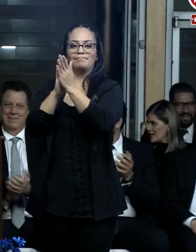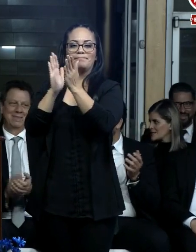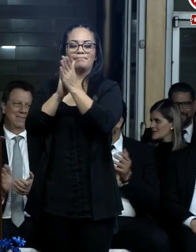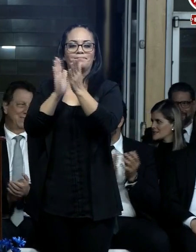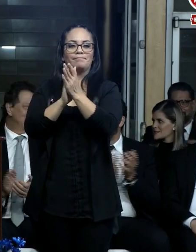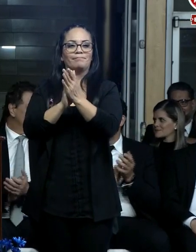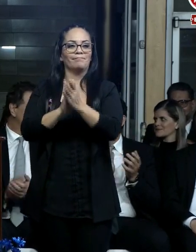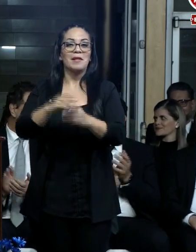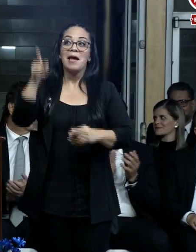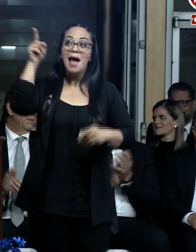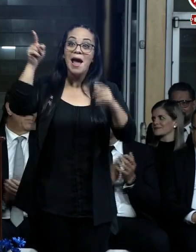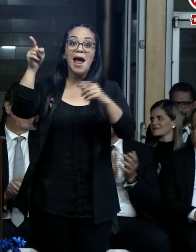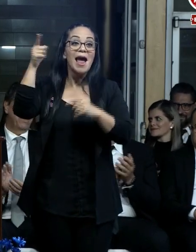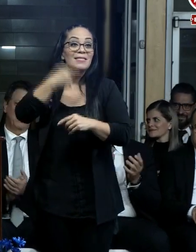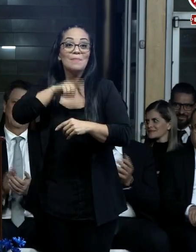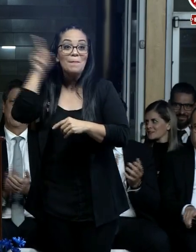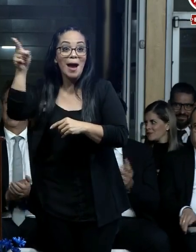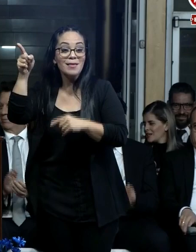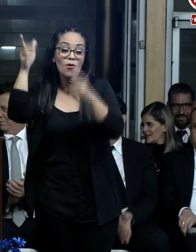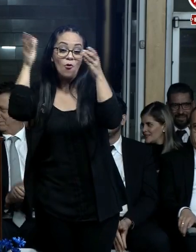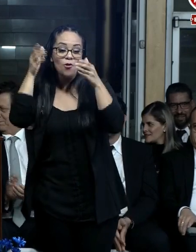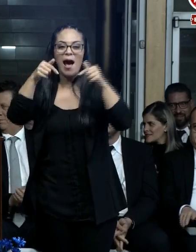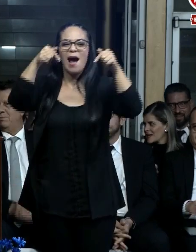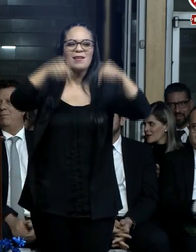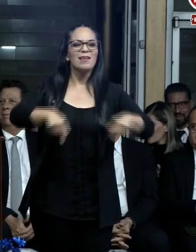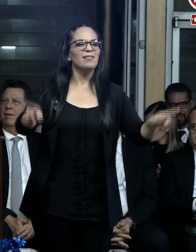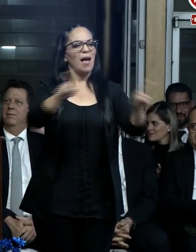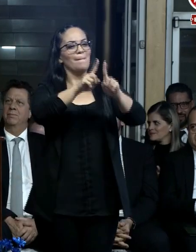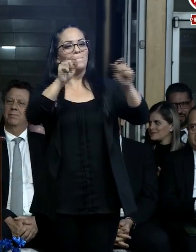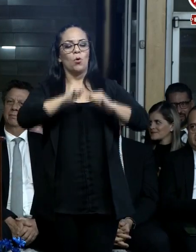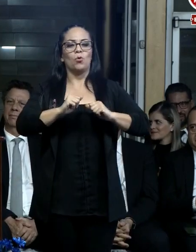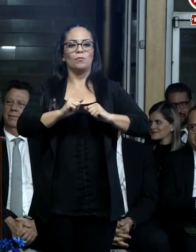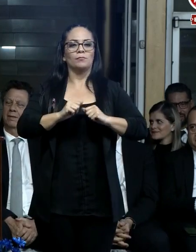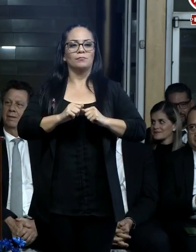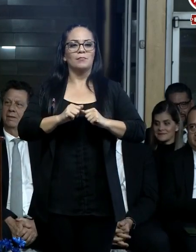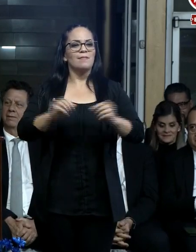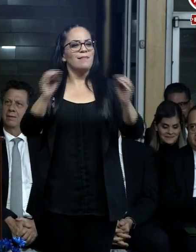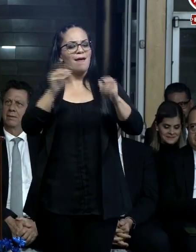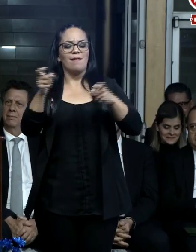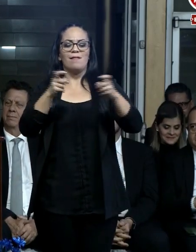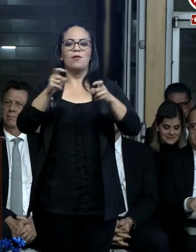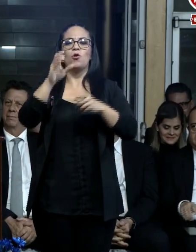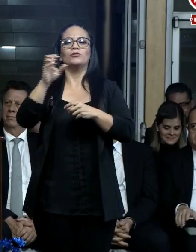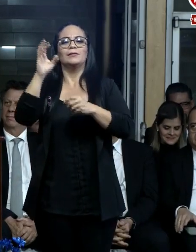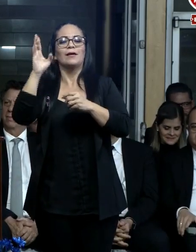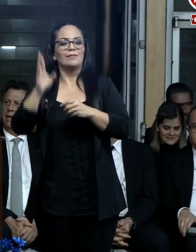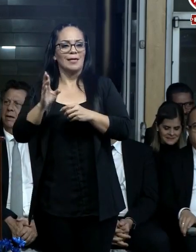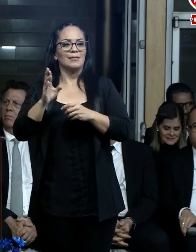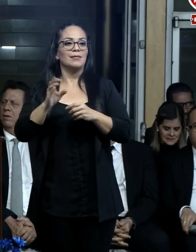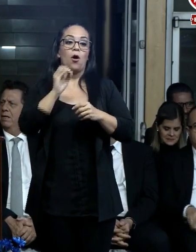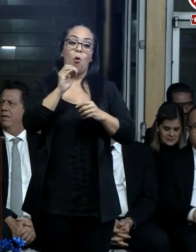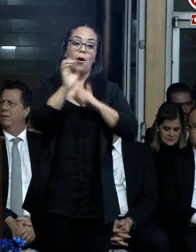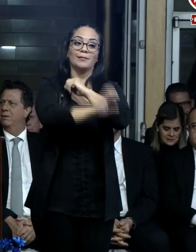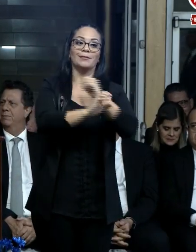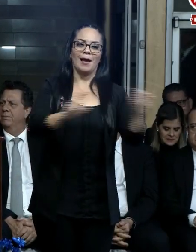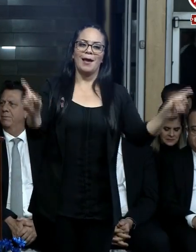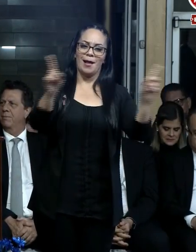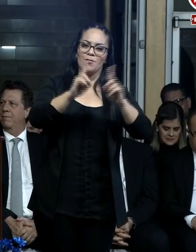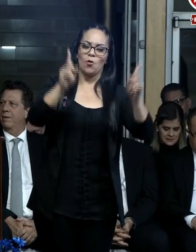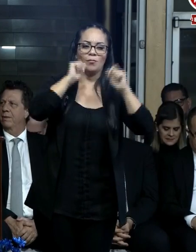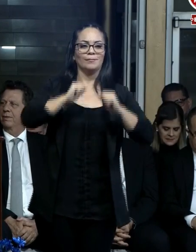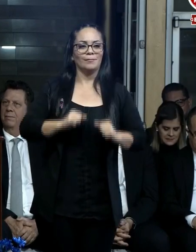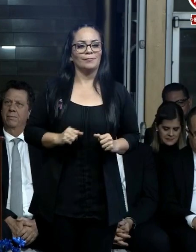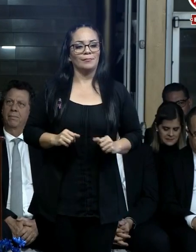Ni en España, ni aquí, ni extranjera, ni costarricense. Y que